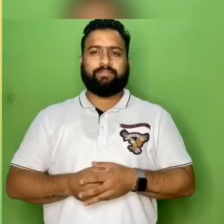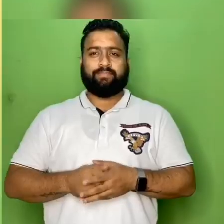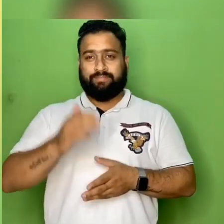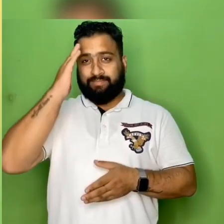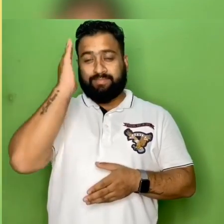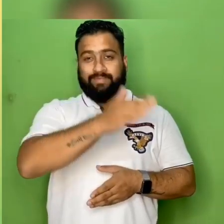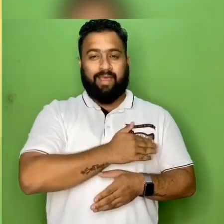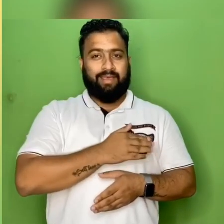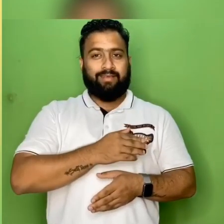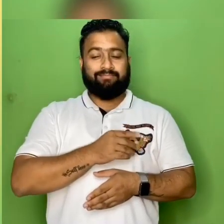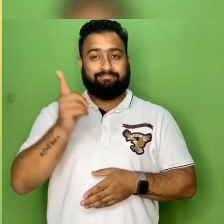हेलो।